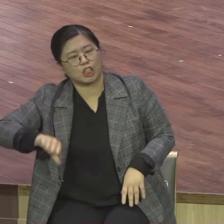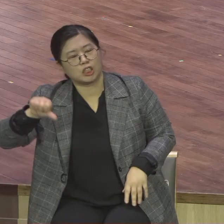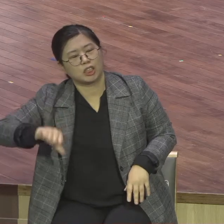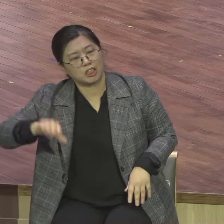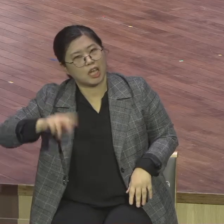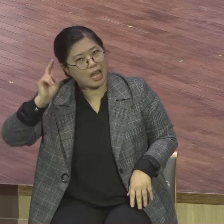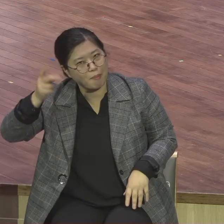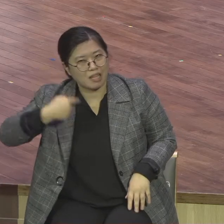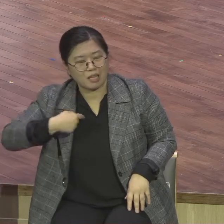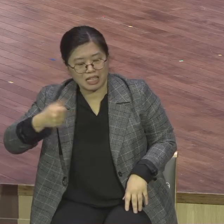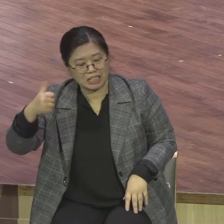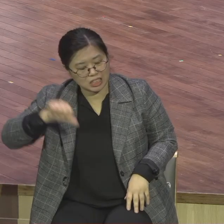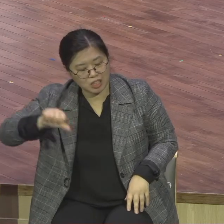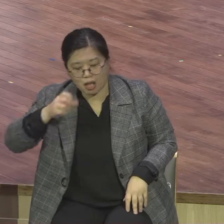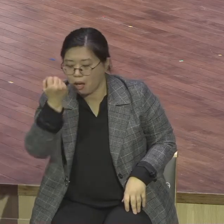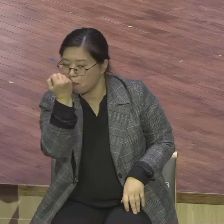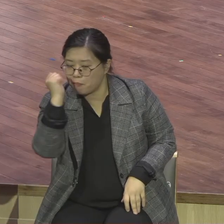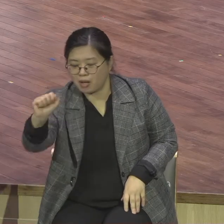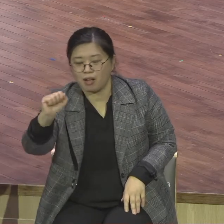돼.